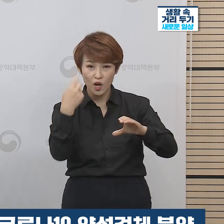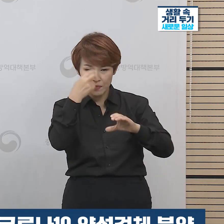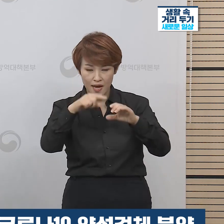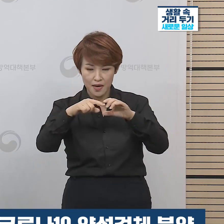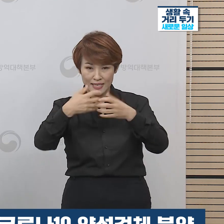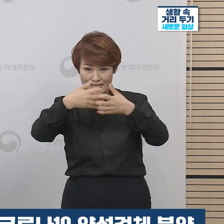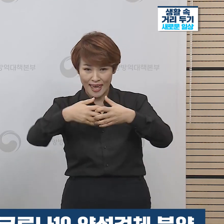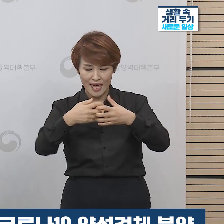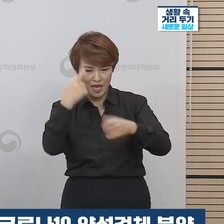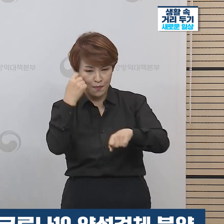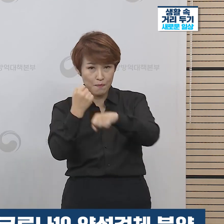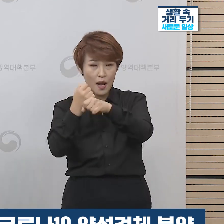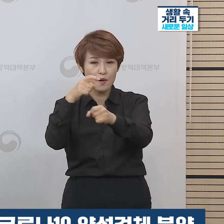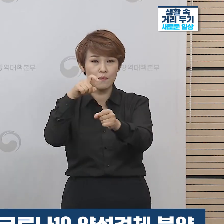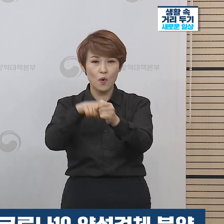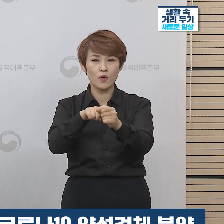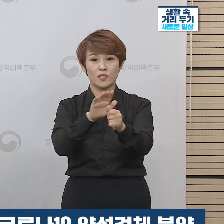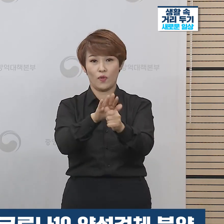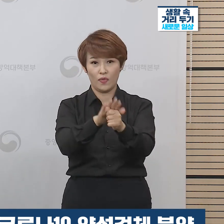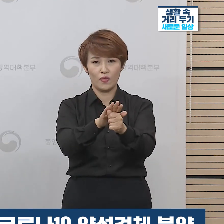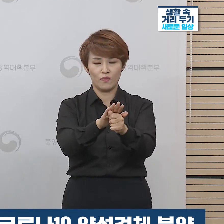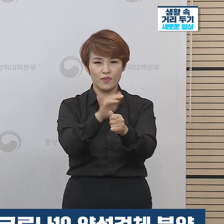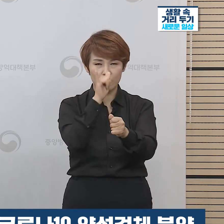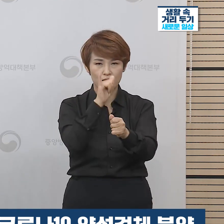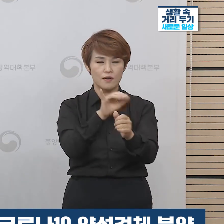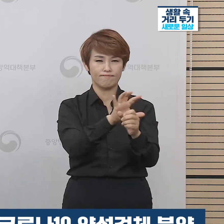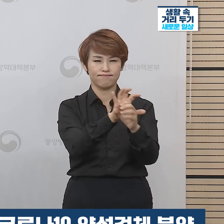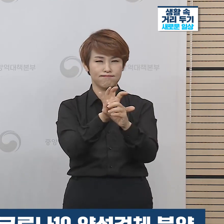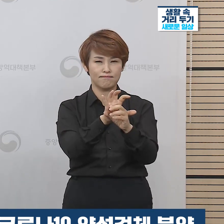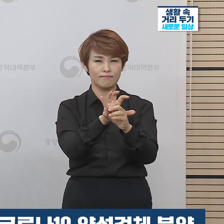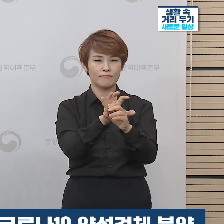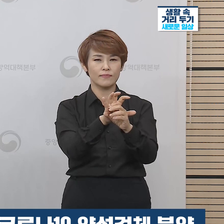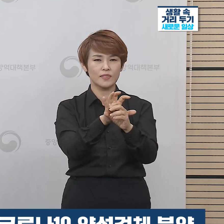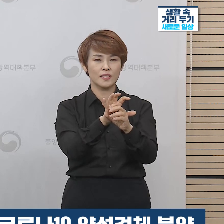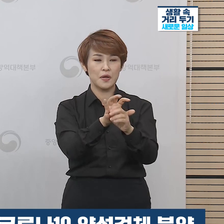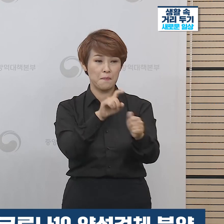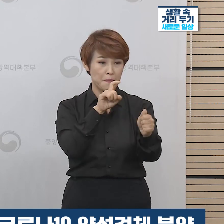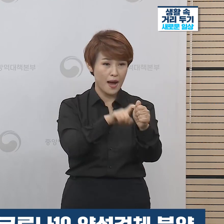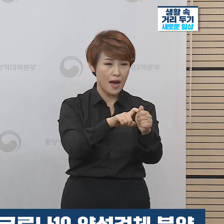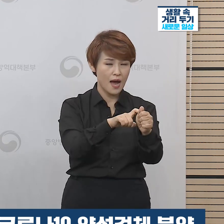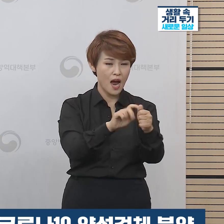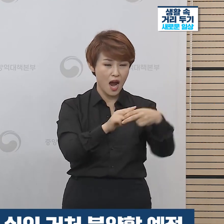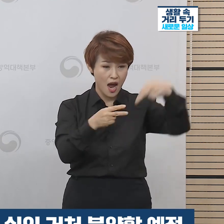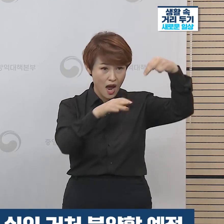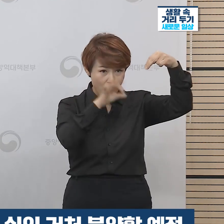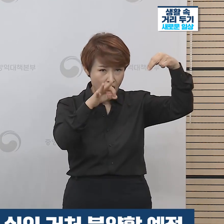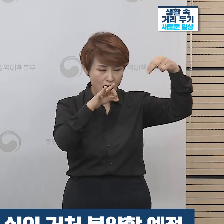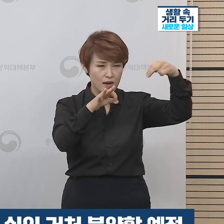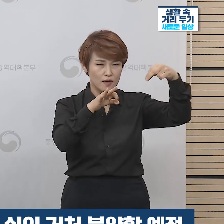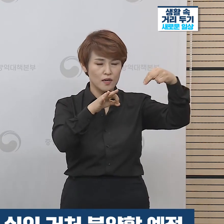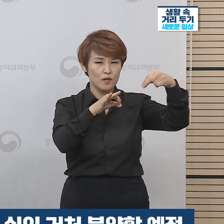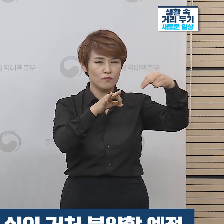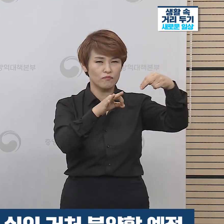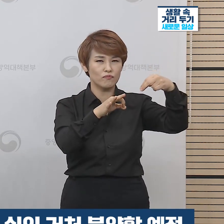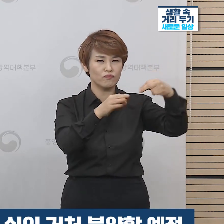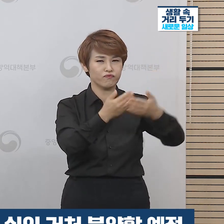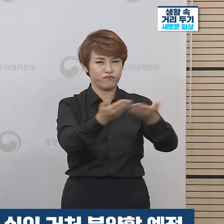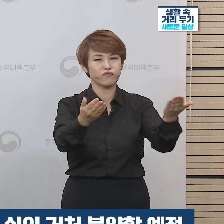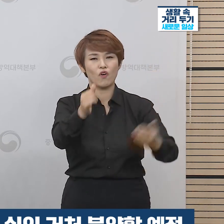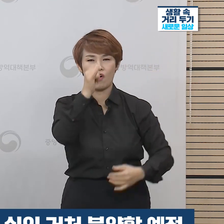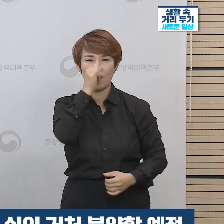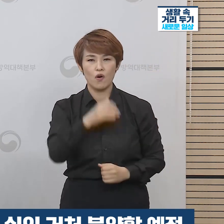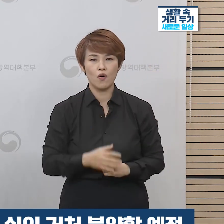지원하기 위해서 코로나 1구 양성 검체를 분양 키로 하였습니다 의료기관 또는